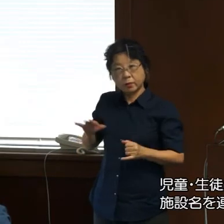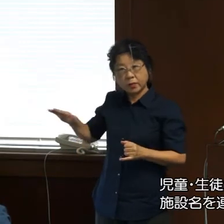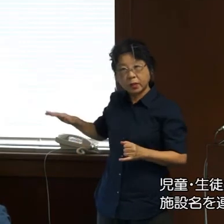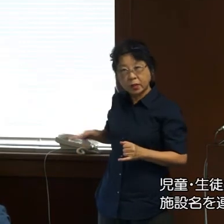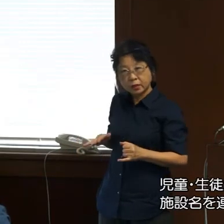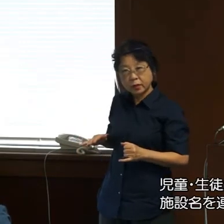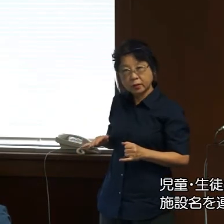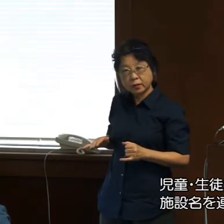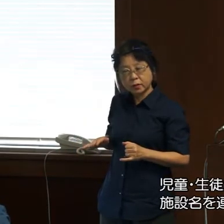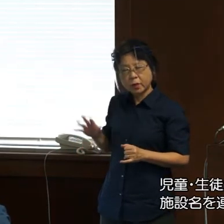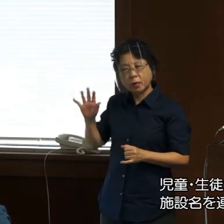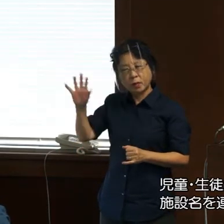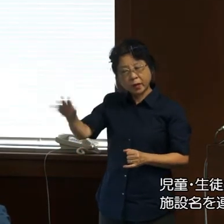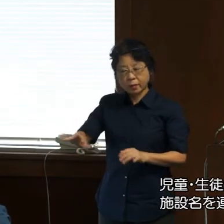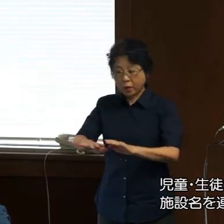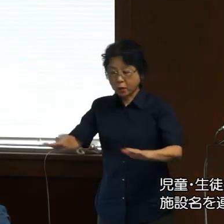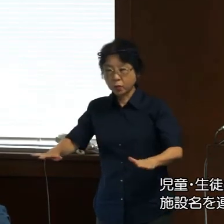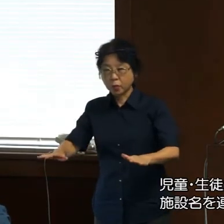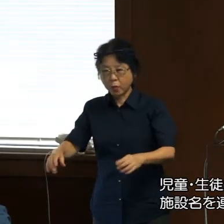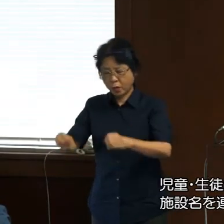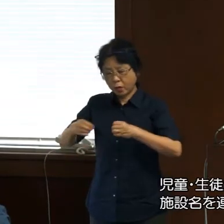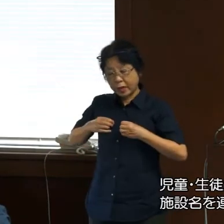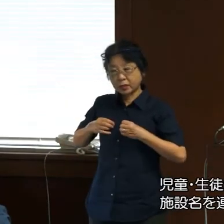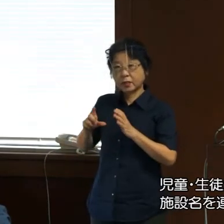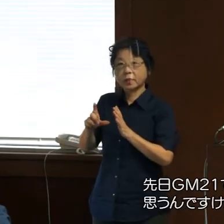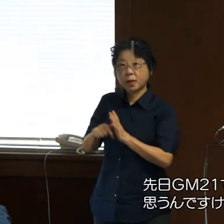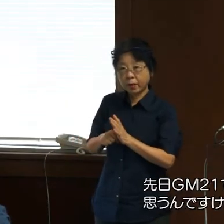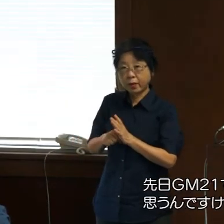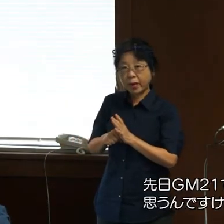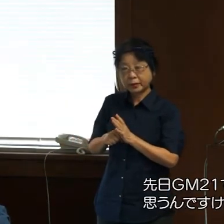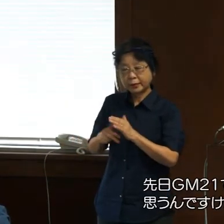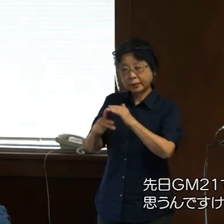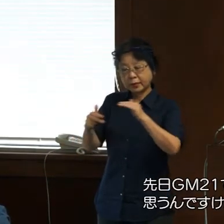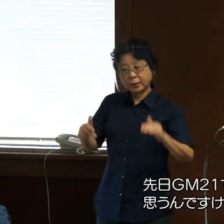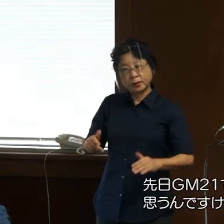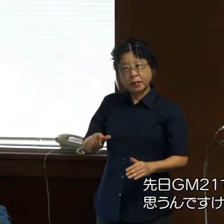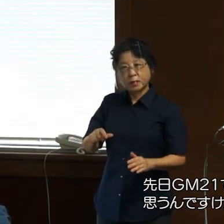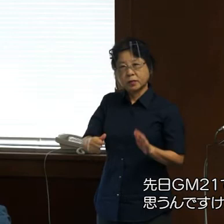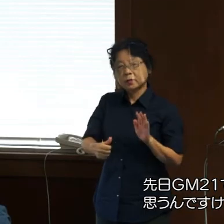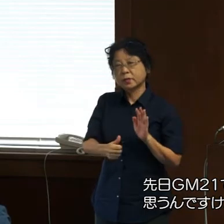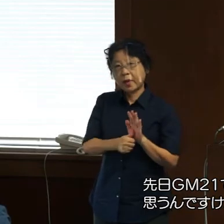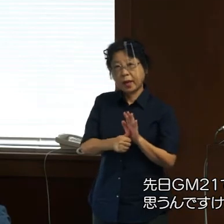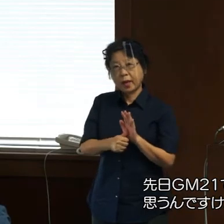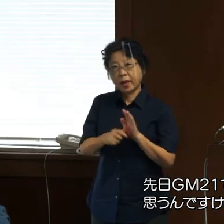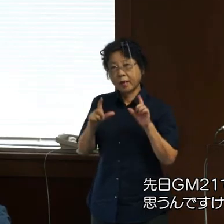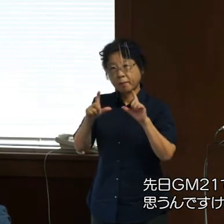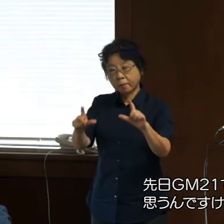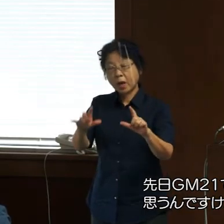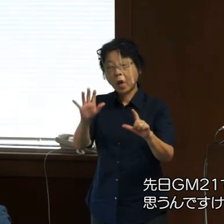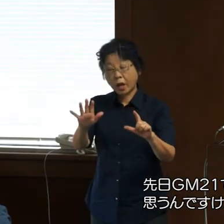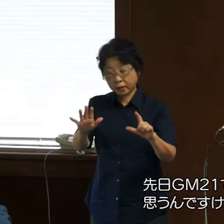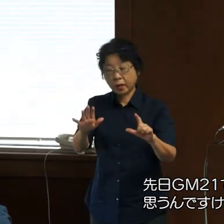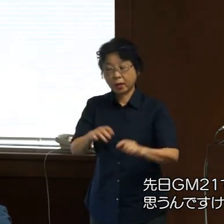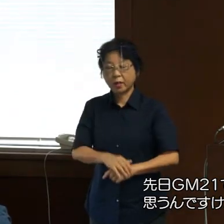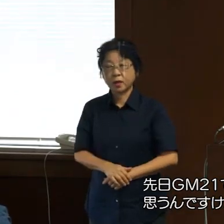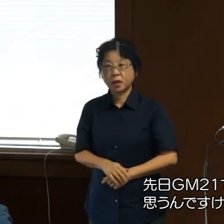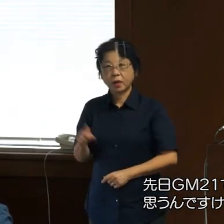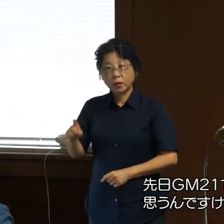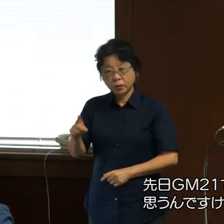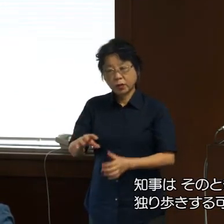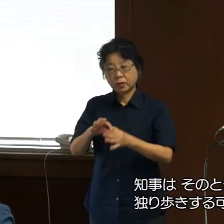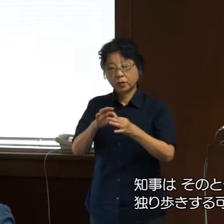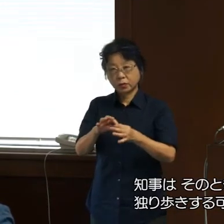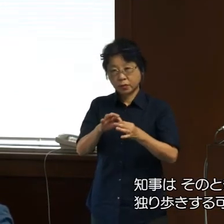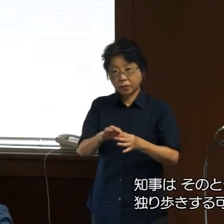童生徒が感染した場合に施設名を連絡してほしいと先日 GM20 日でも意見があったと思うんですけども、これに関